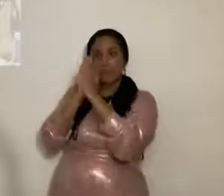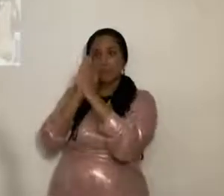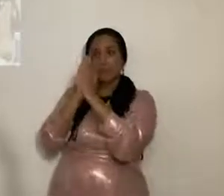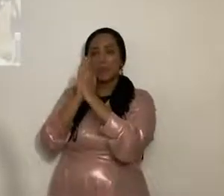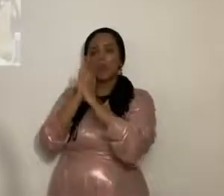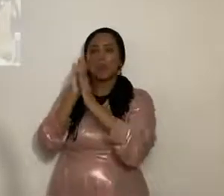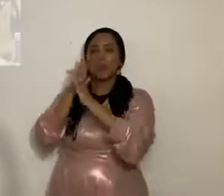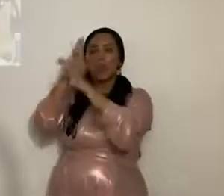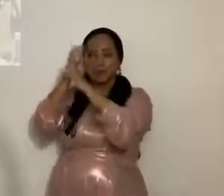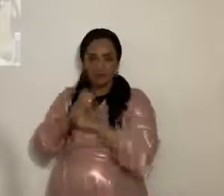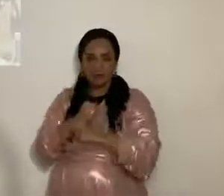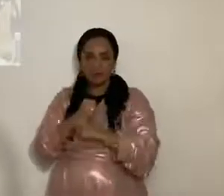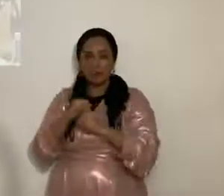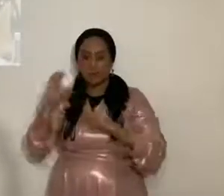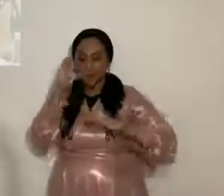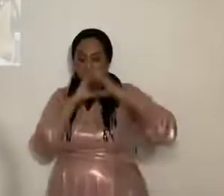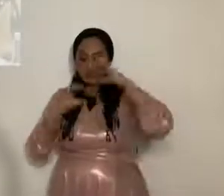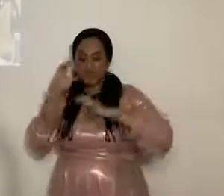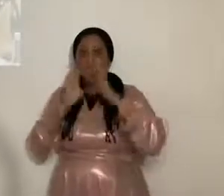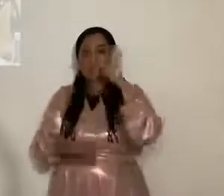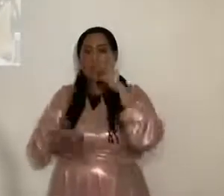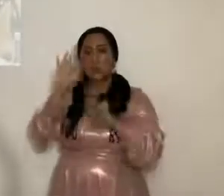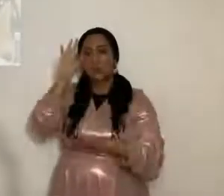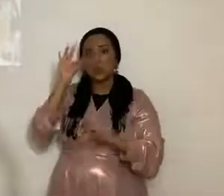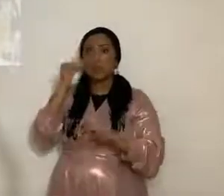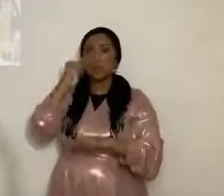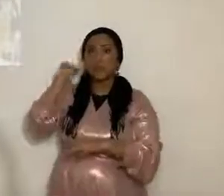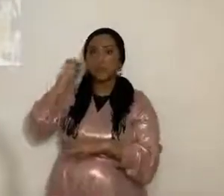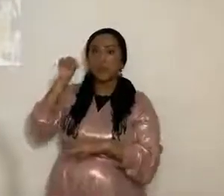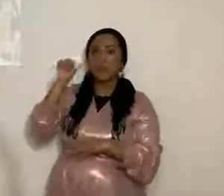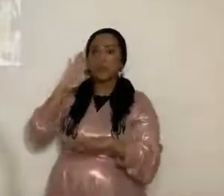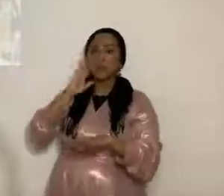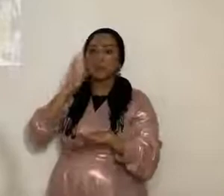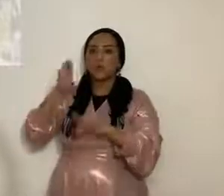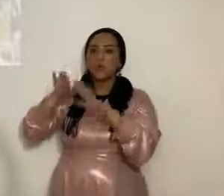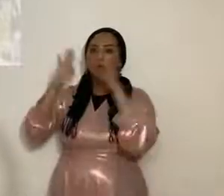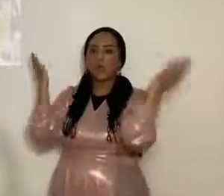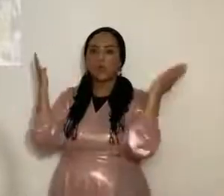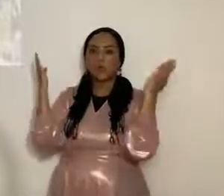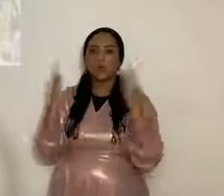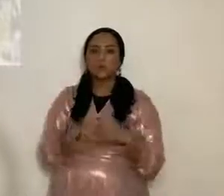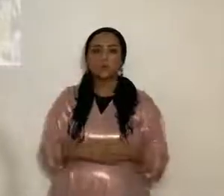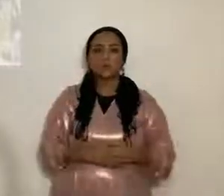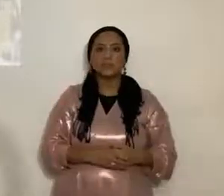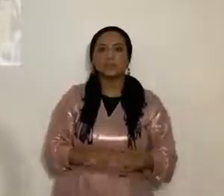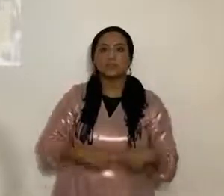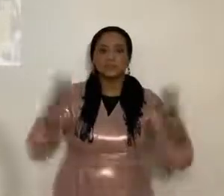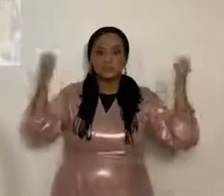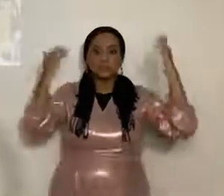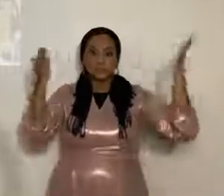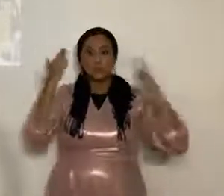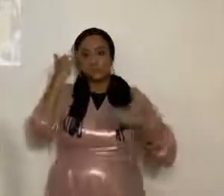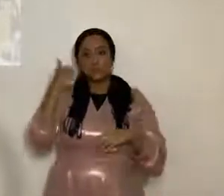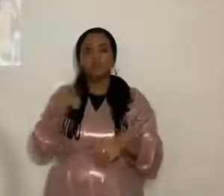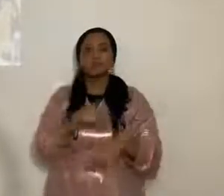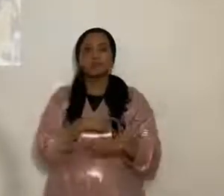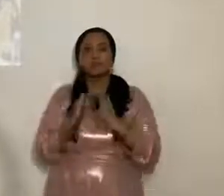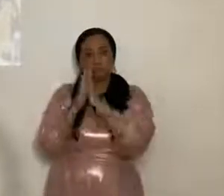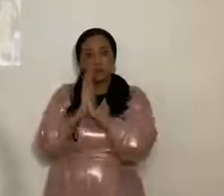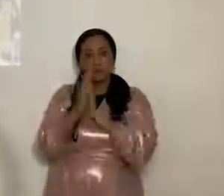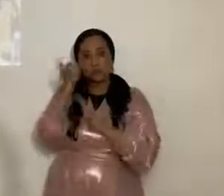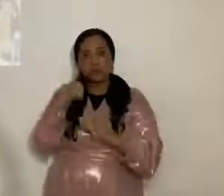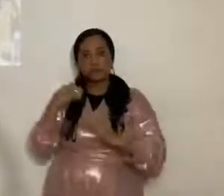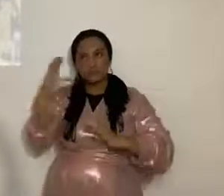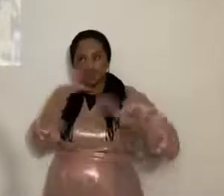Sahim, recibe. El que busca, halla. Y al que llama, se le abrirá. Aleluya. Por eso oramos. Por